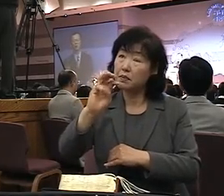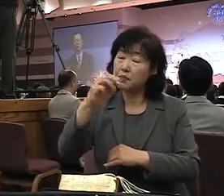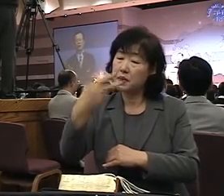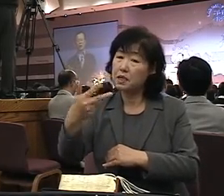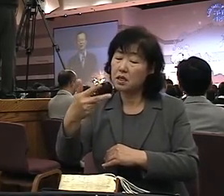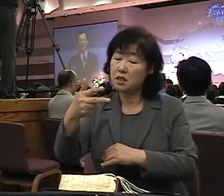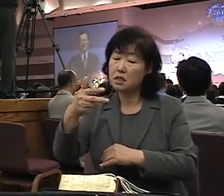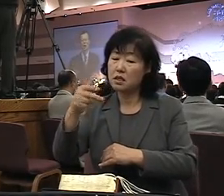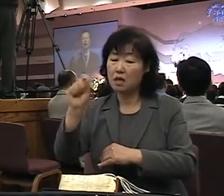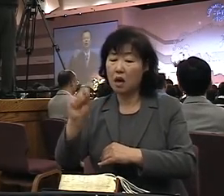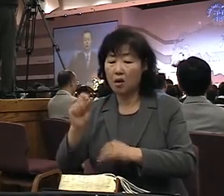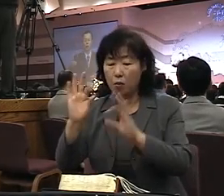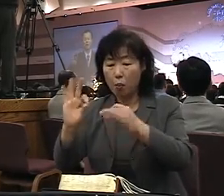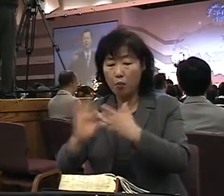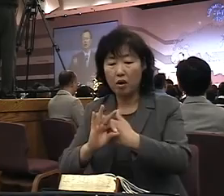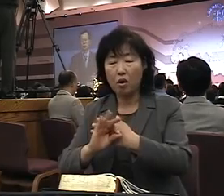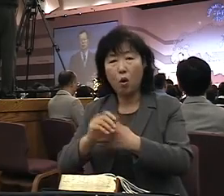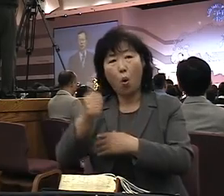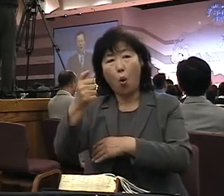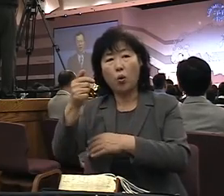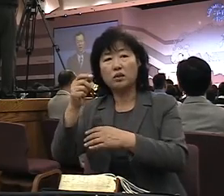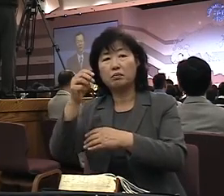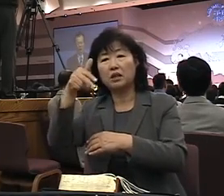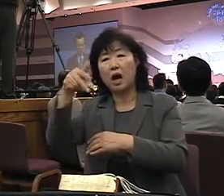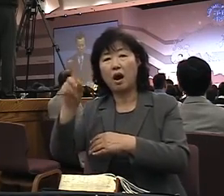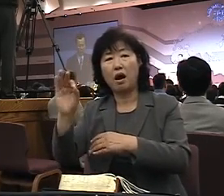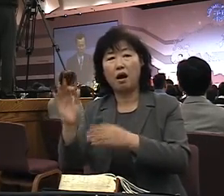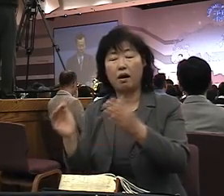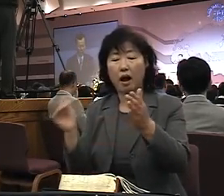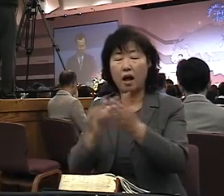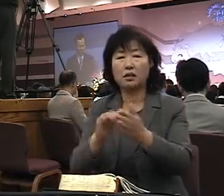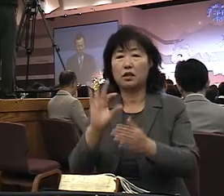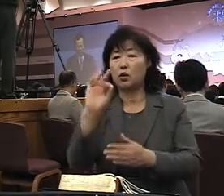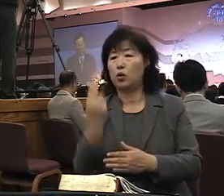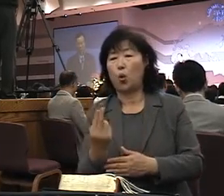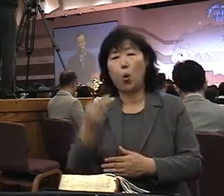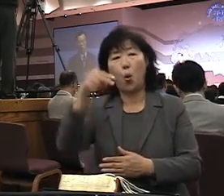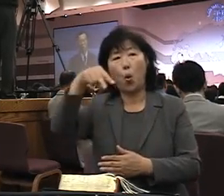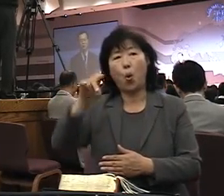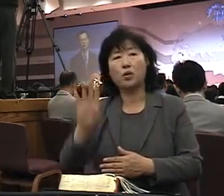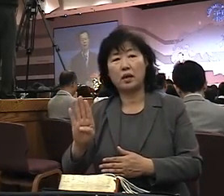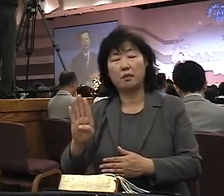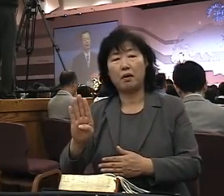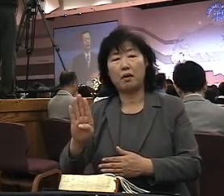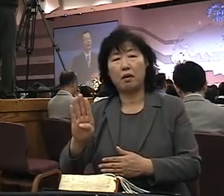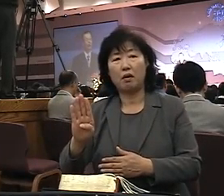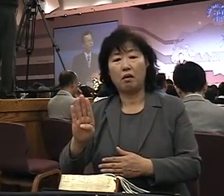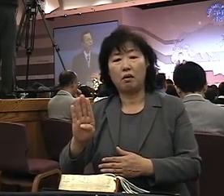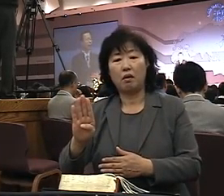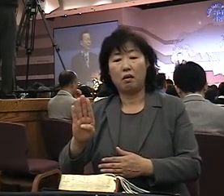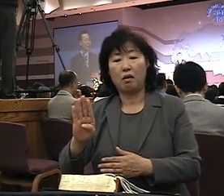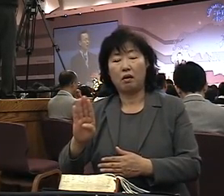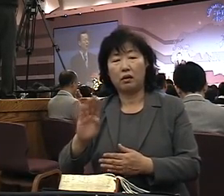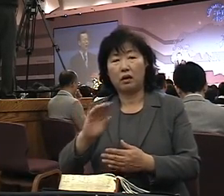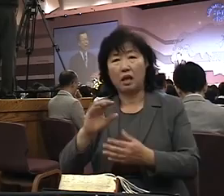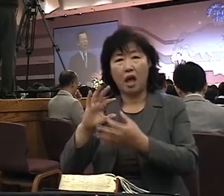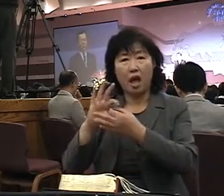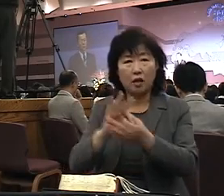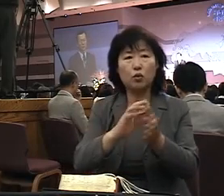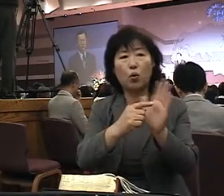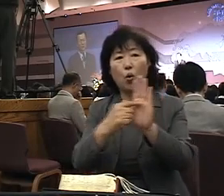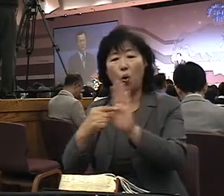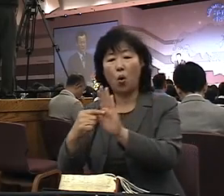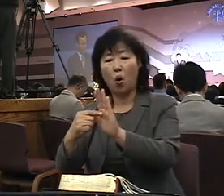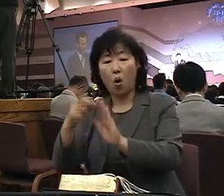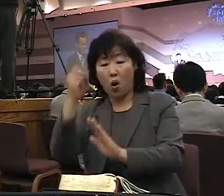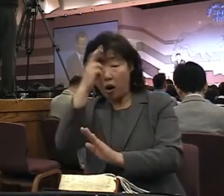마지막 50장까지 사실 요셉의 스토리가 나오고 있는데, 느닷없이 38장에 유다의 스토리가 나오는